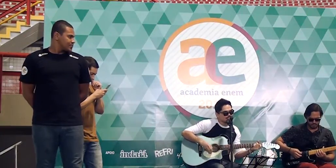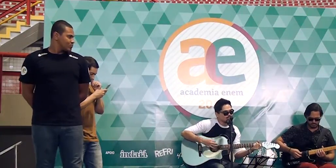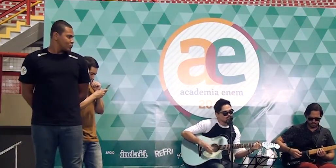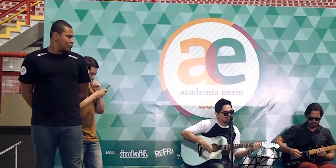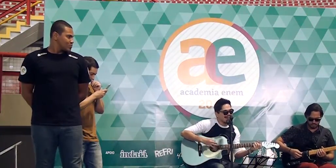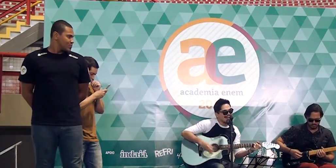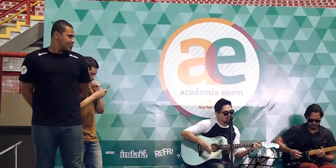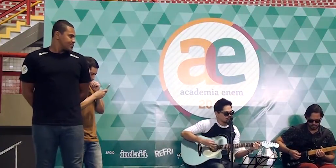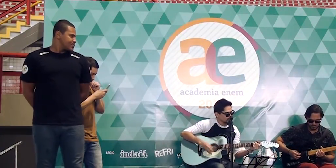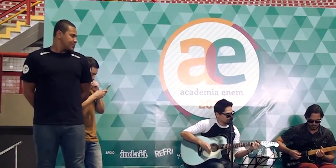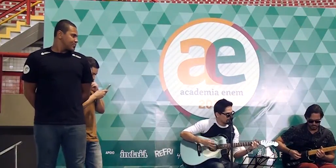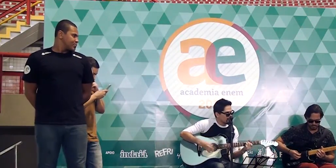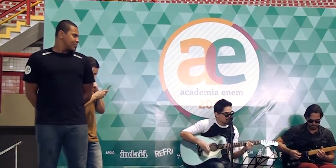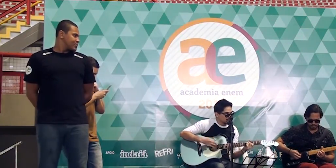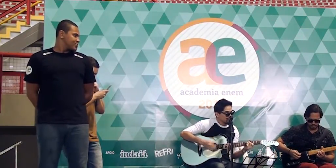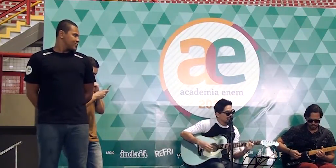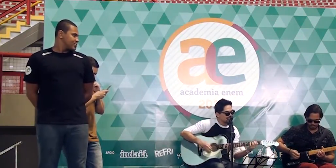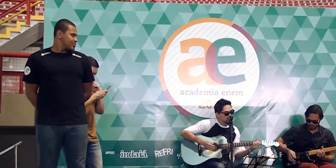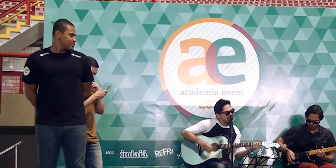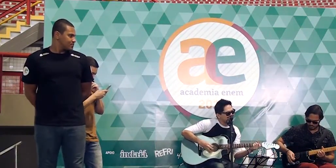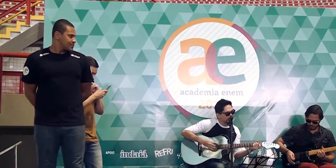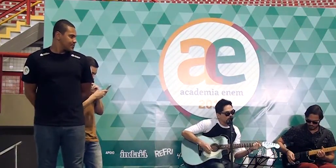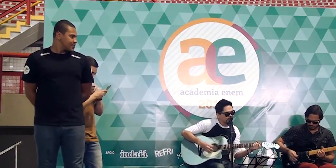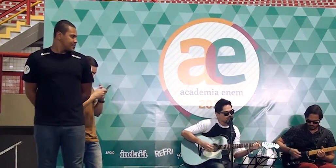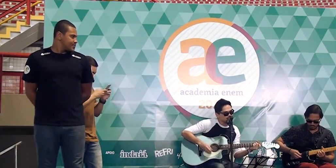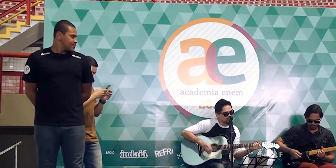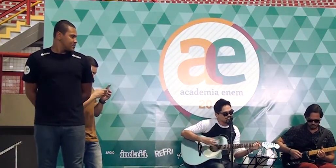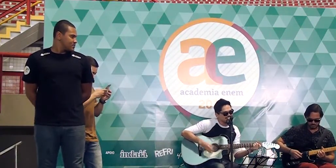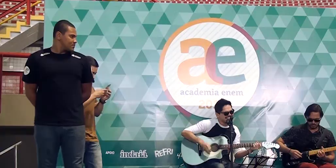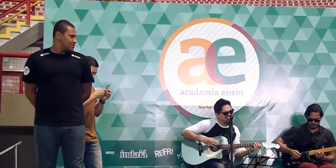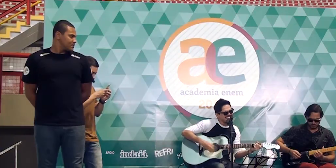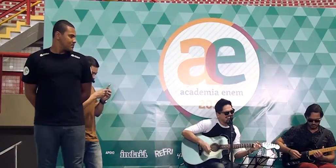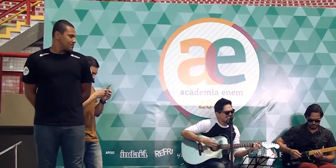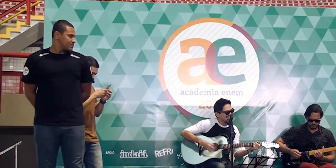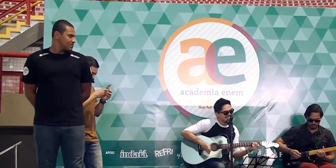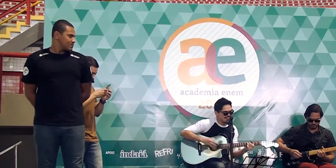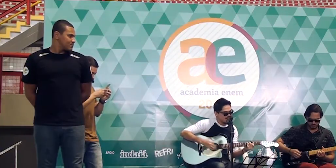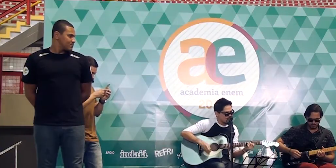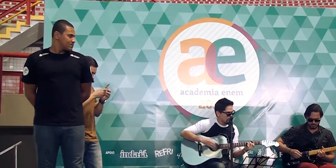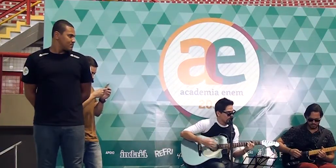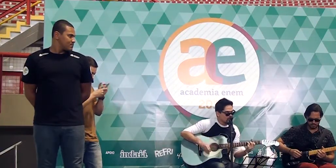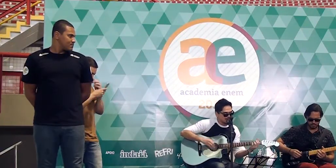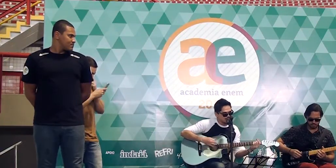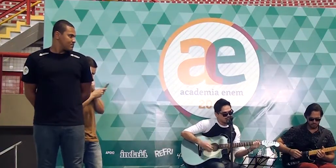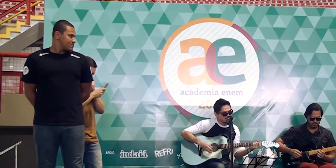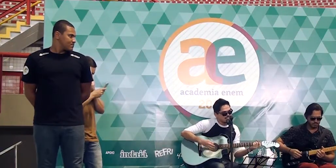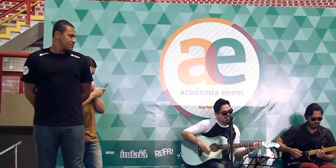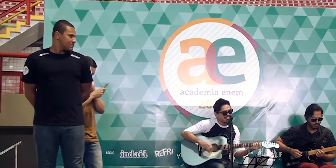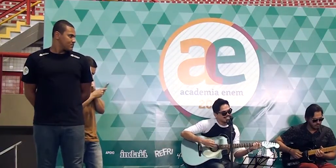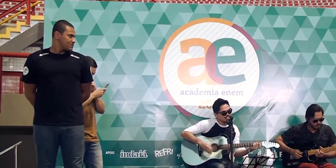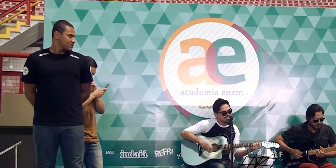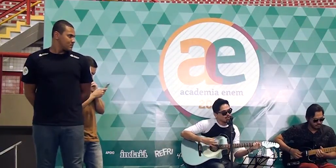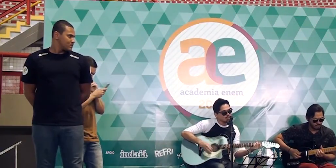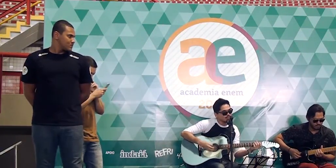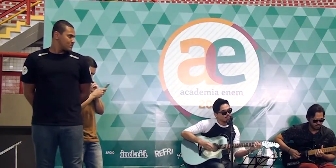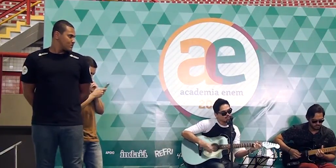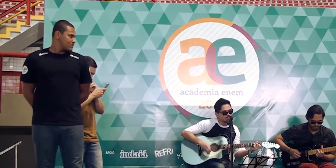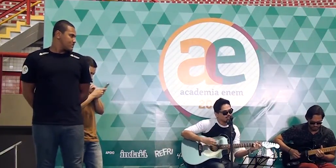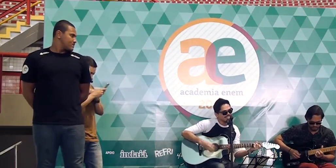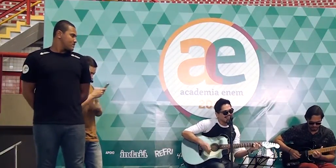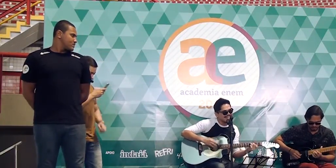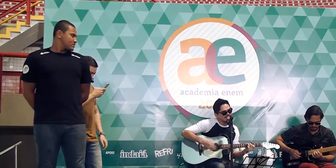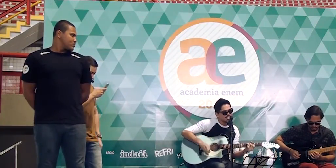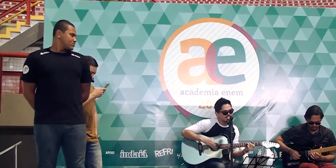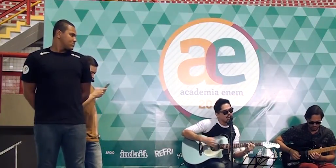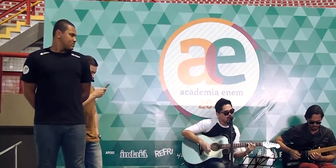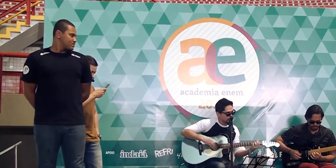sujeira pra todo lado. Ninguém respeita a Constituição, mas todos acreditam no